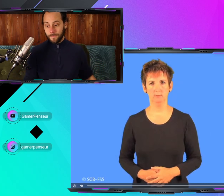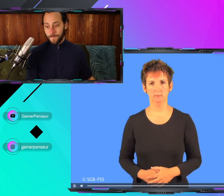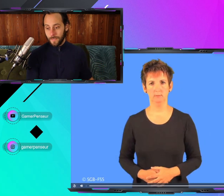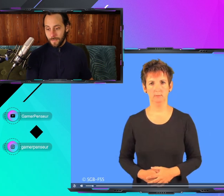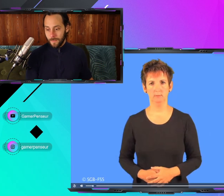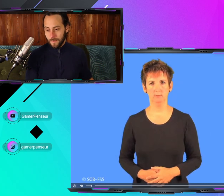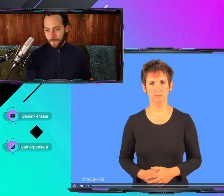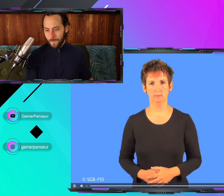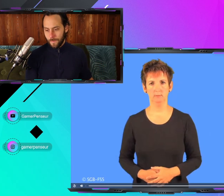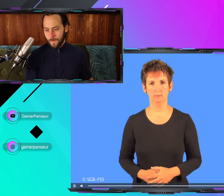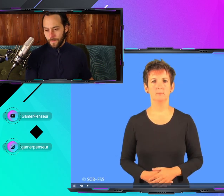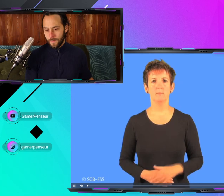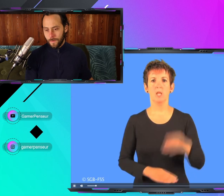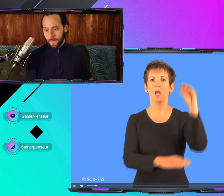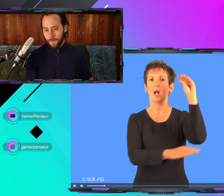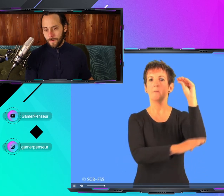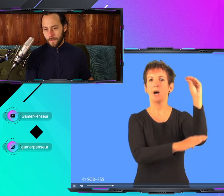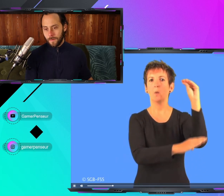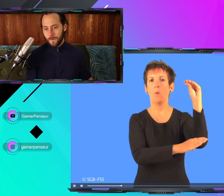Ça.